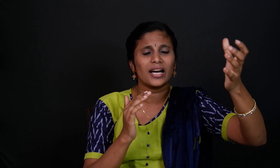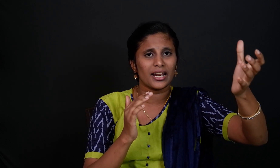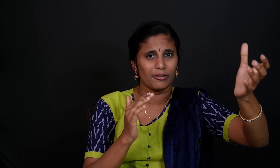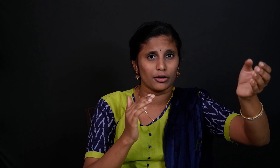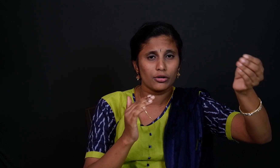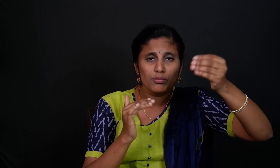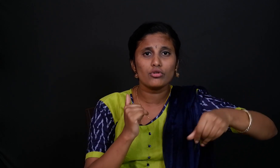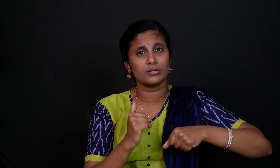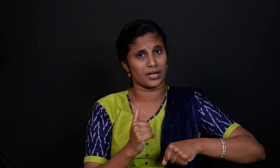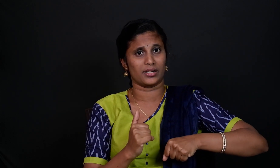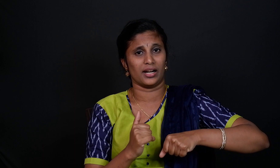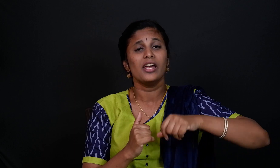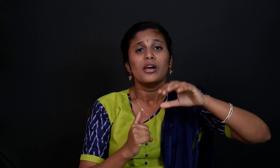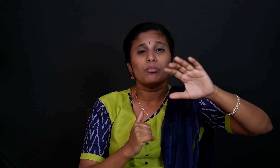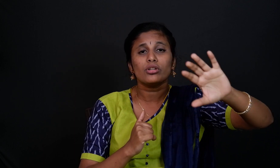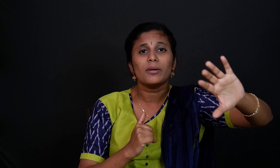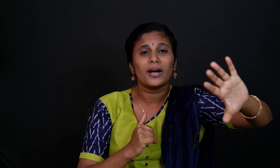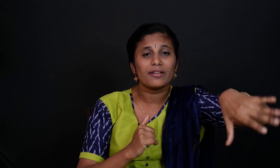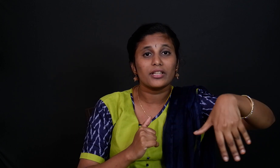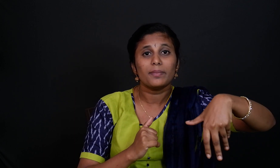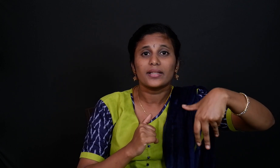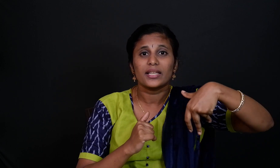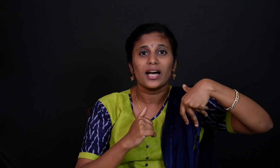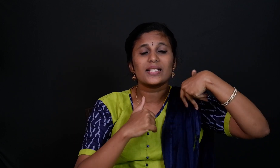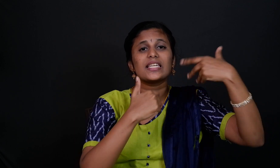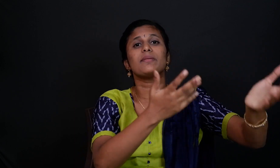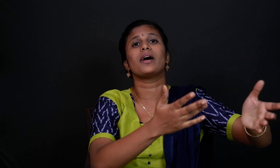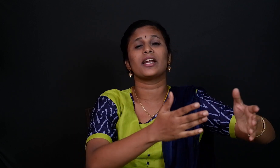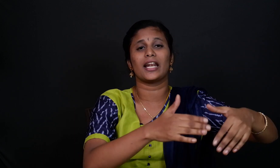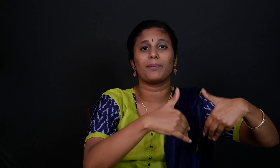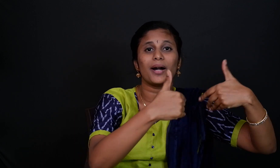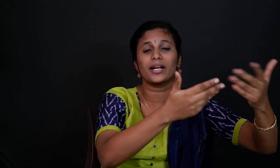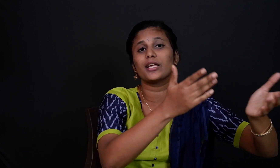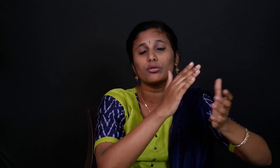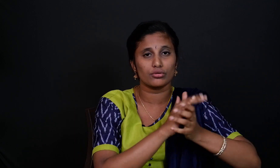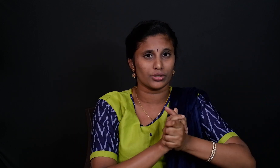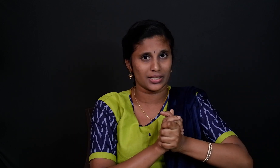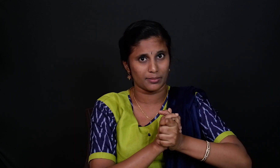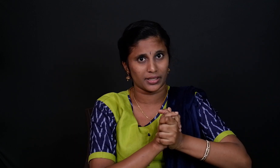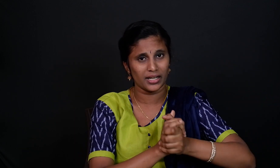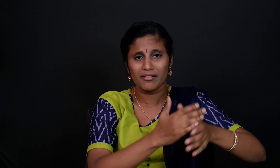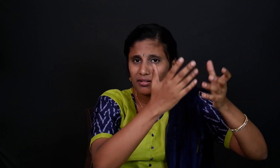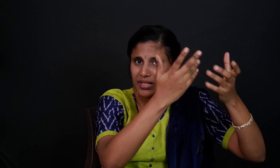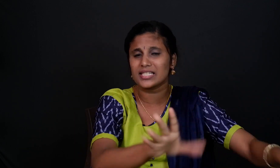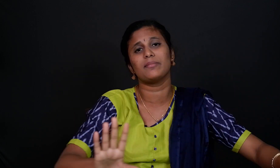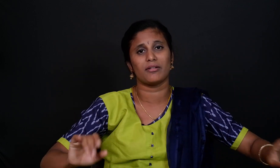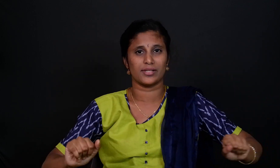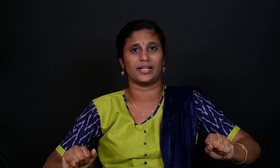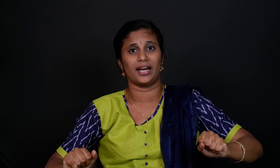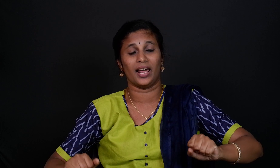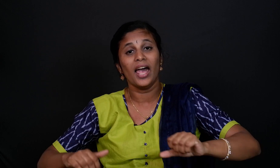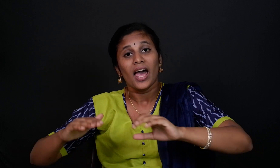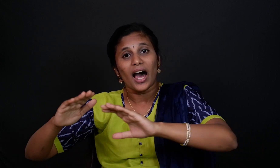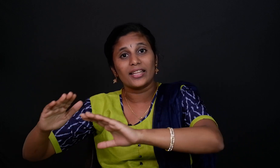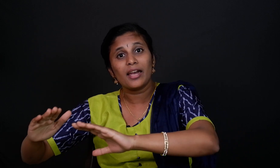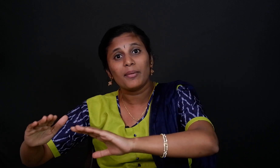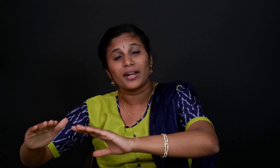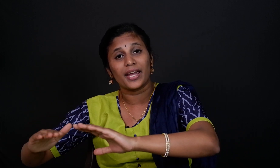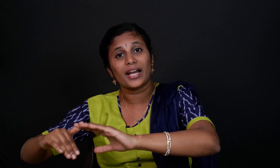தாக்கரே அவர்களுக்கு மூன்று மகன்கள். மூத்த மகன் வந்து பாத்தீங்கன்னா சினிமால நிறைய படம் நடிக்கணும்னு சொல்லிட்டு ஆசைப்பட்டாரு, அவருக்கு வந்து சினிமா வந்து செட் ஆகல. அதே மாதிரியே